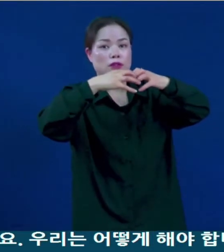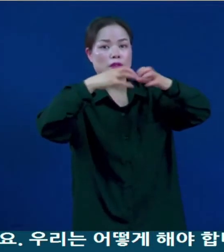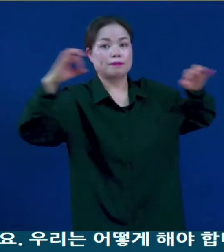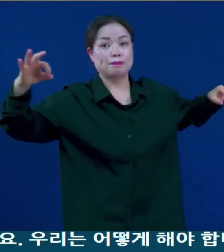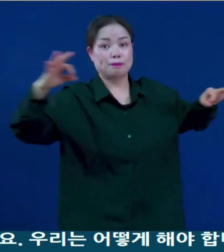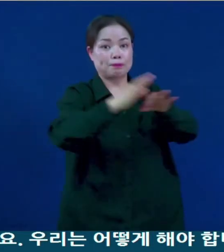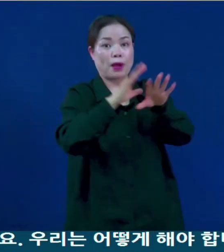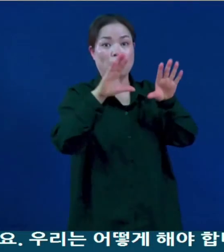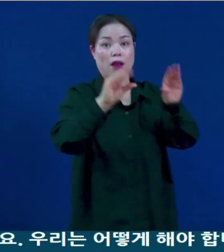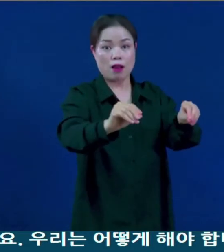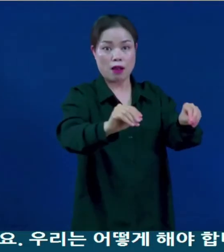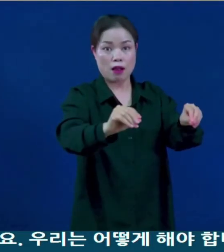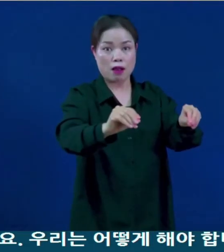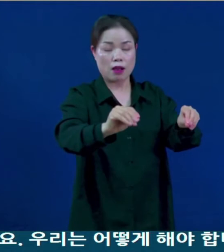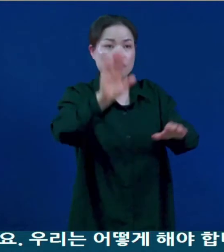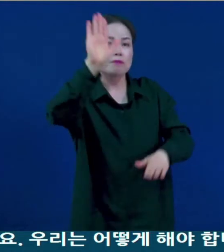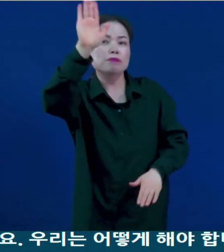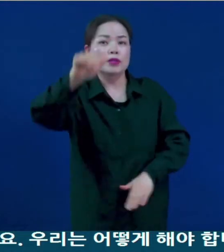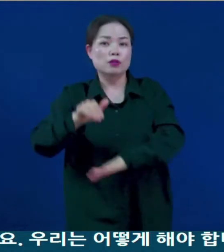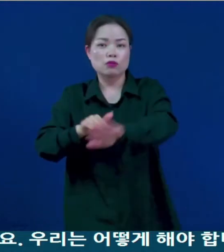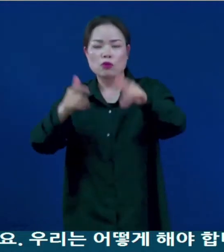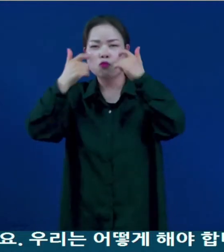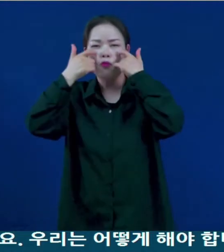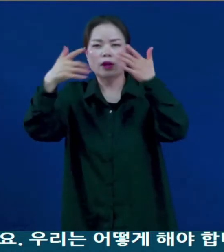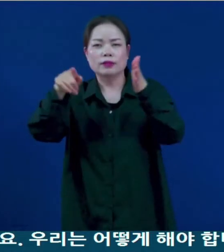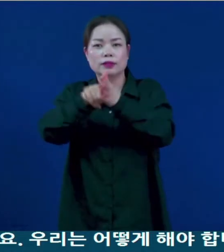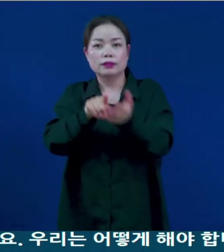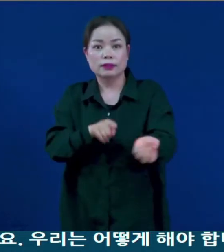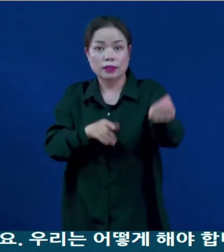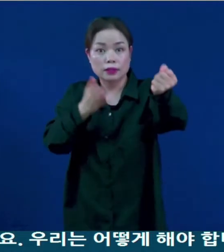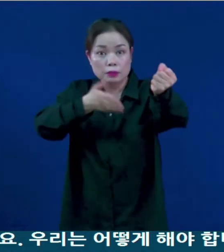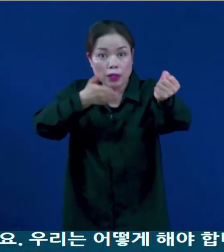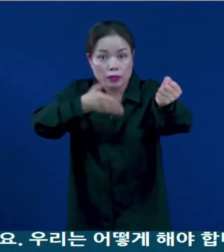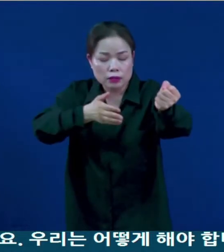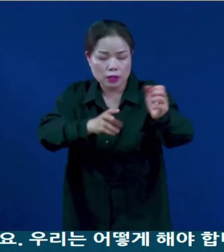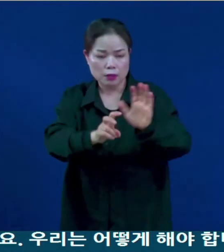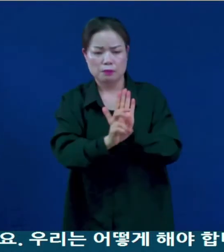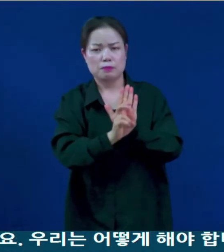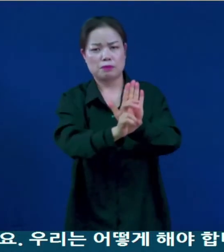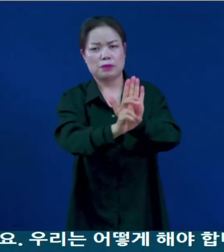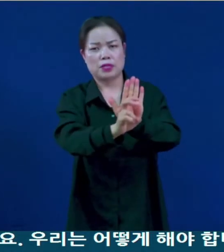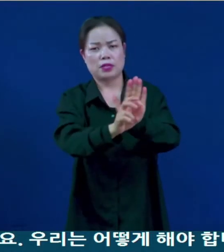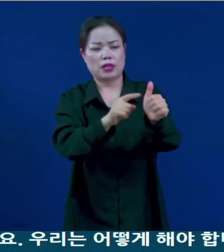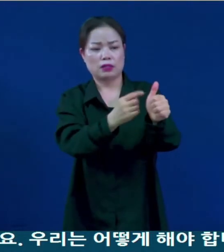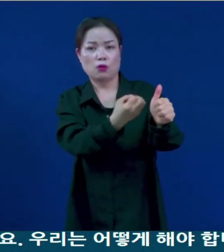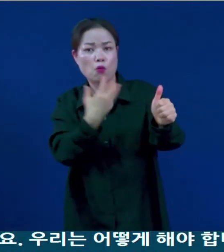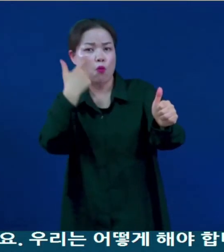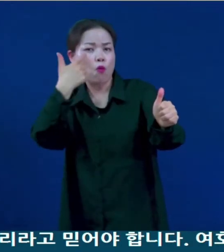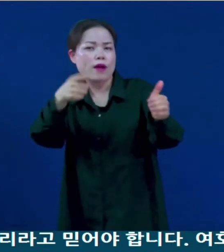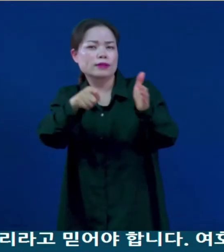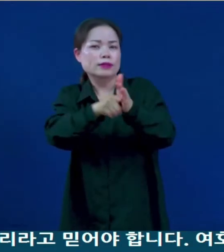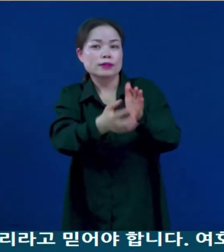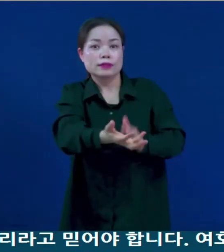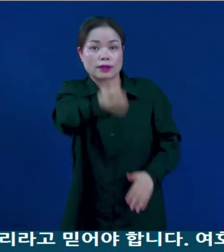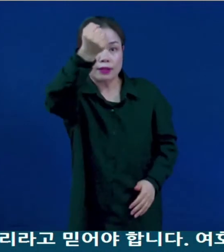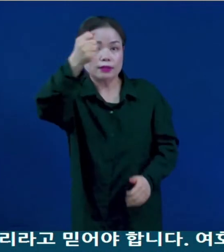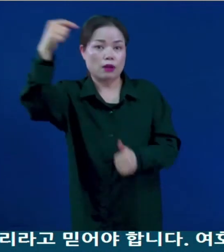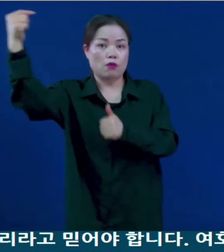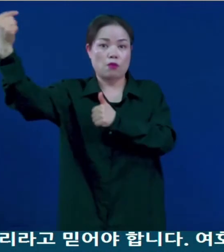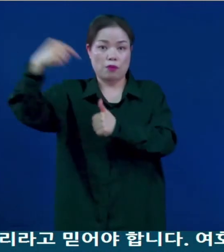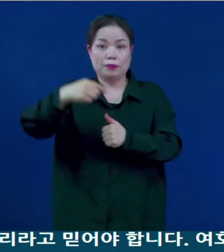때문입니다. 그 미래를 우리가 확신해야 합니다. 미가는 그 확신을 가지라고